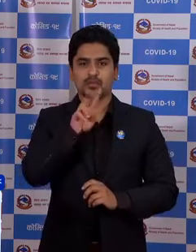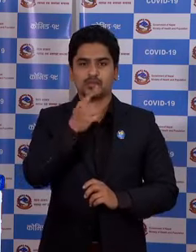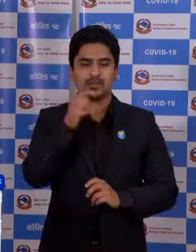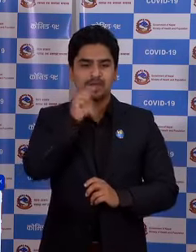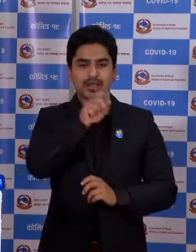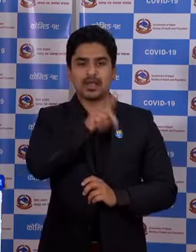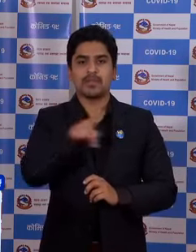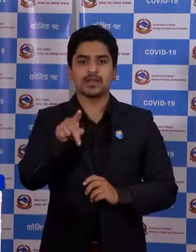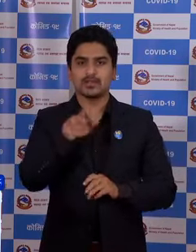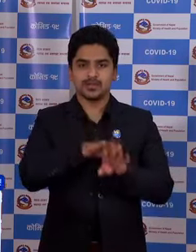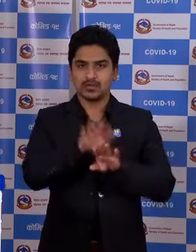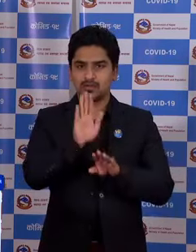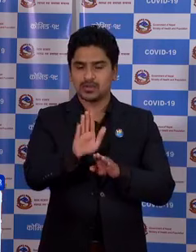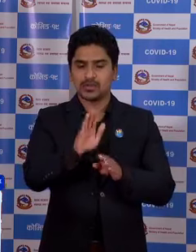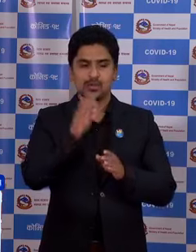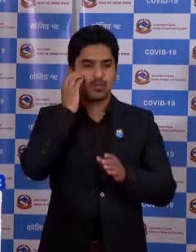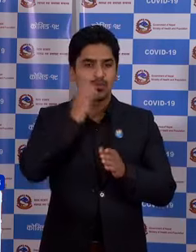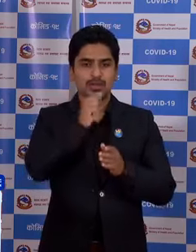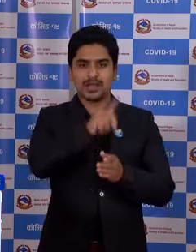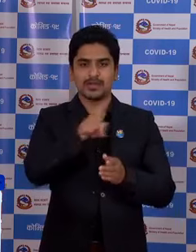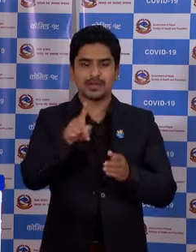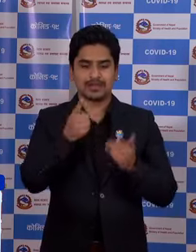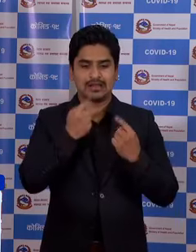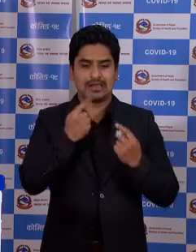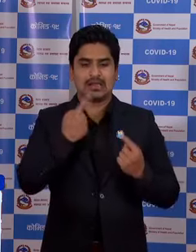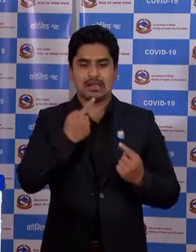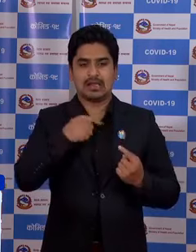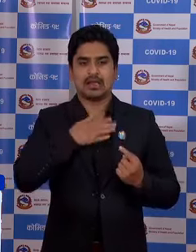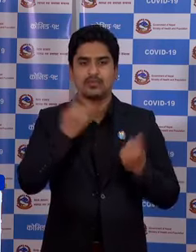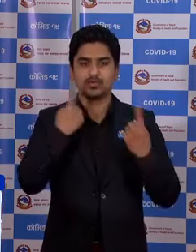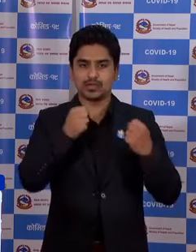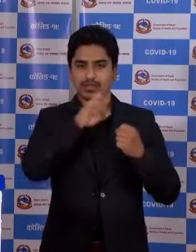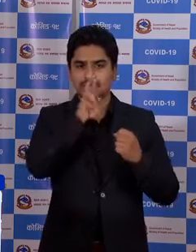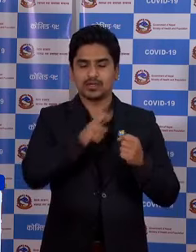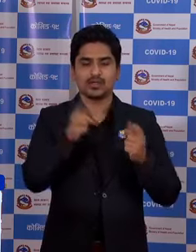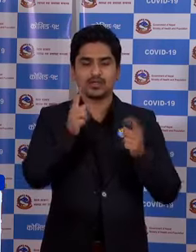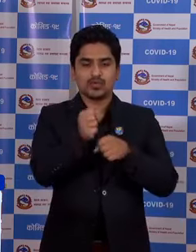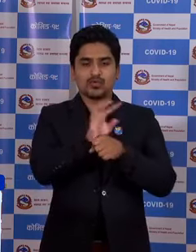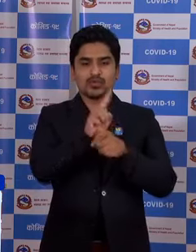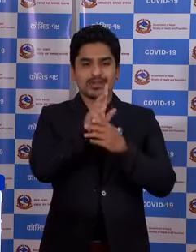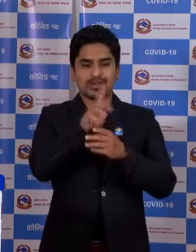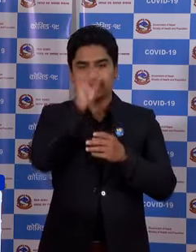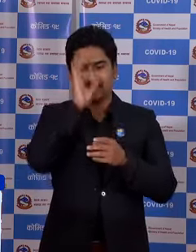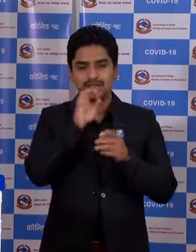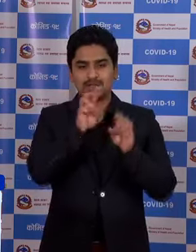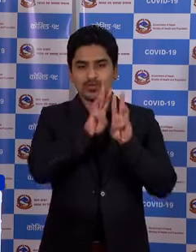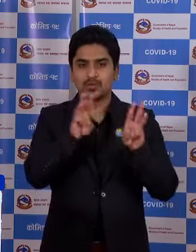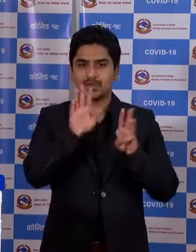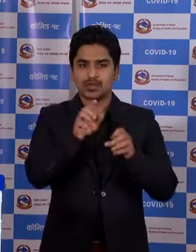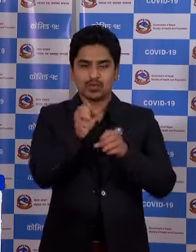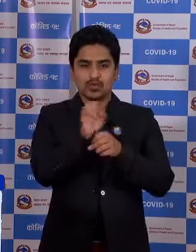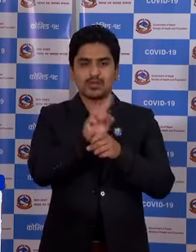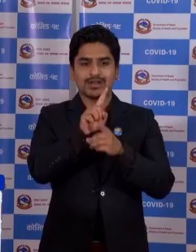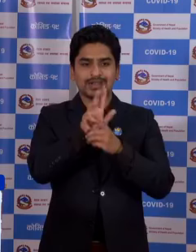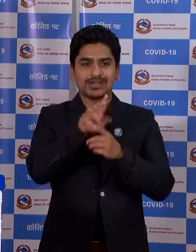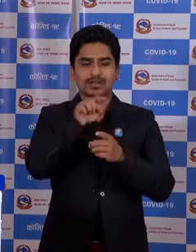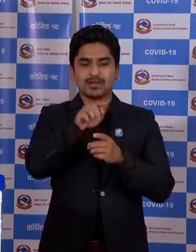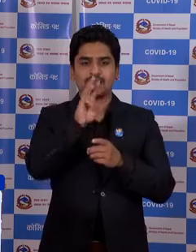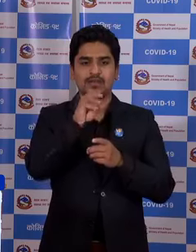दुईवटा एप्लिकेसनहरू छ। मोबाइल एप्लिकेसन हाम्रो स्वास्थ्य र कोभिड-19 विशेष वेब पेज छ,